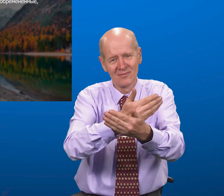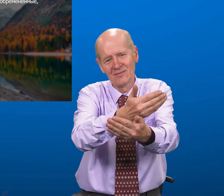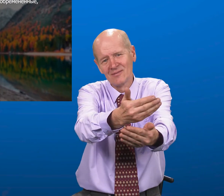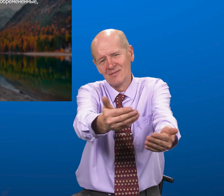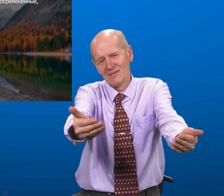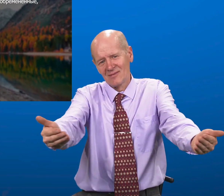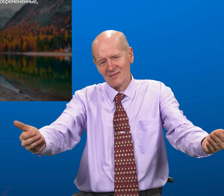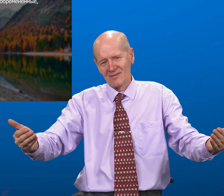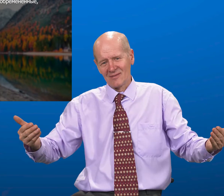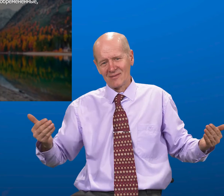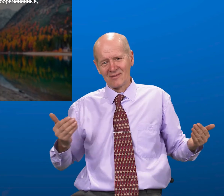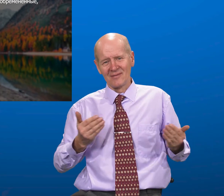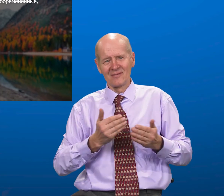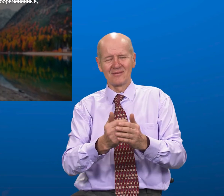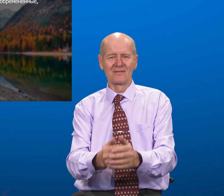я